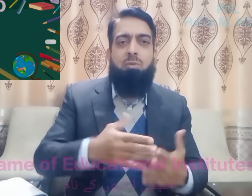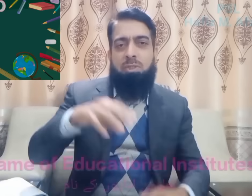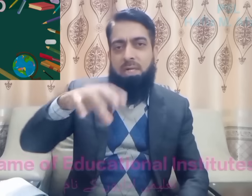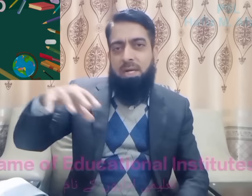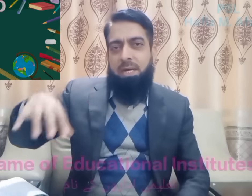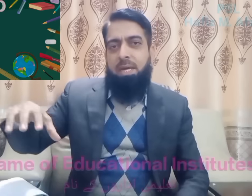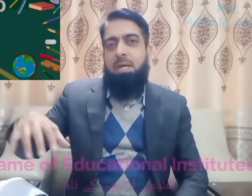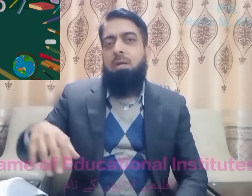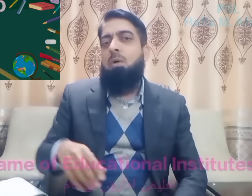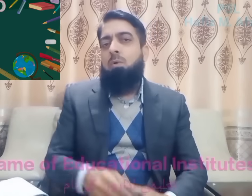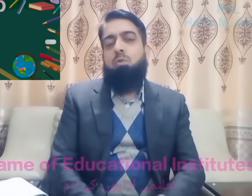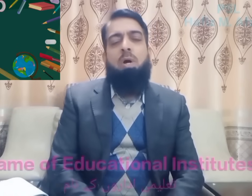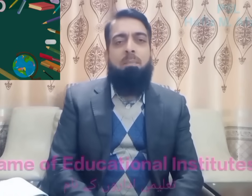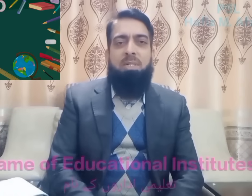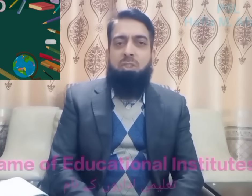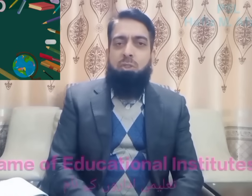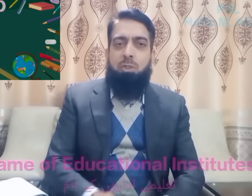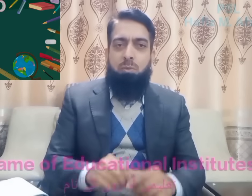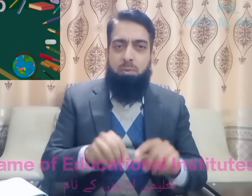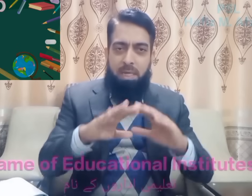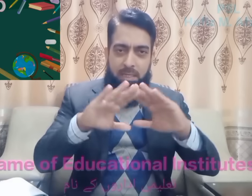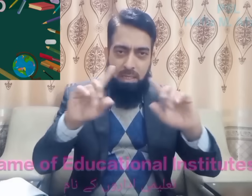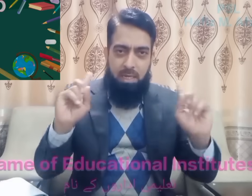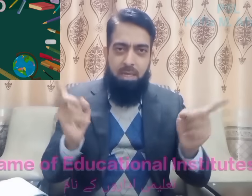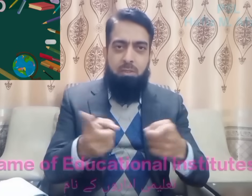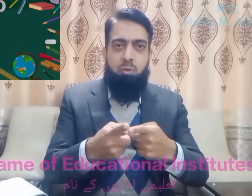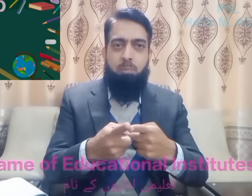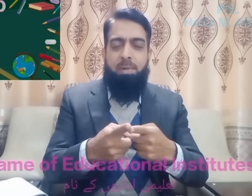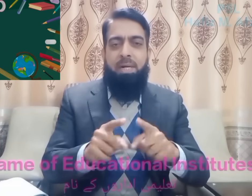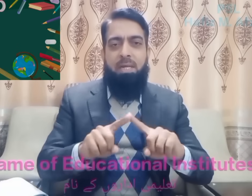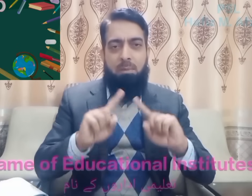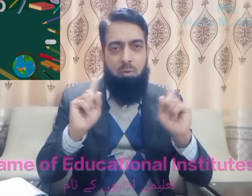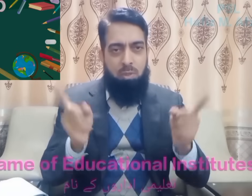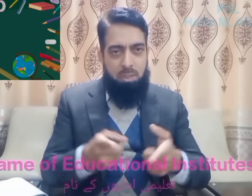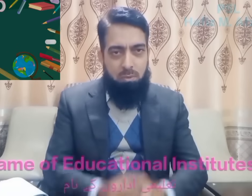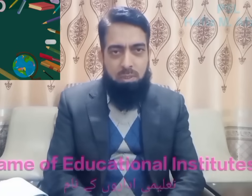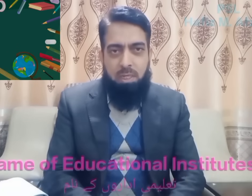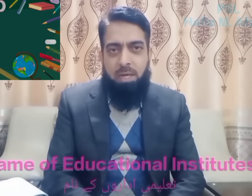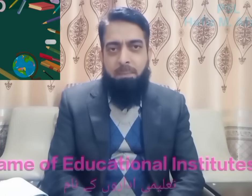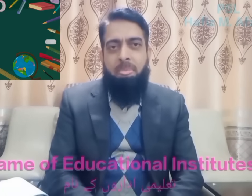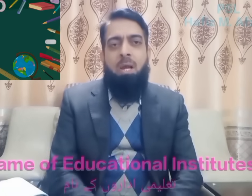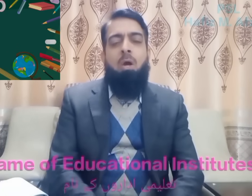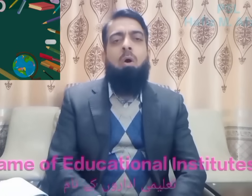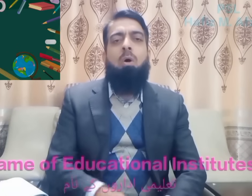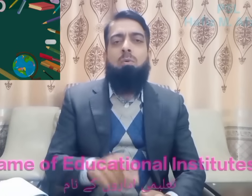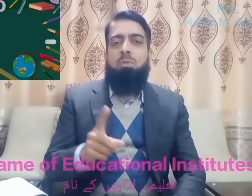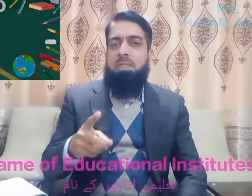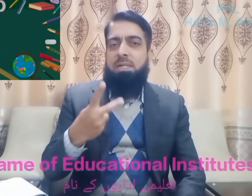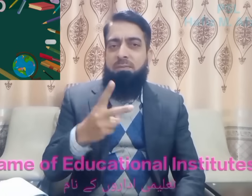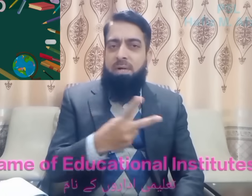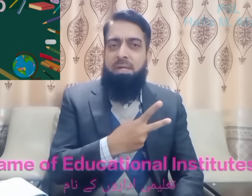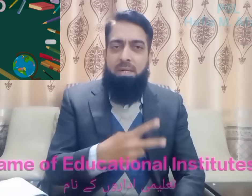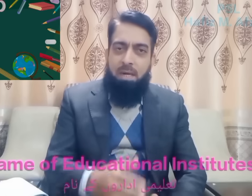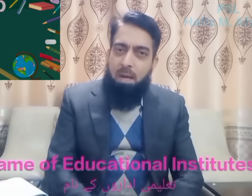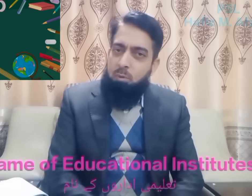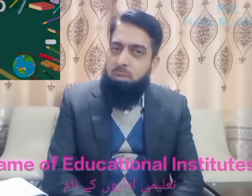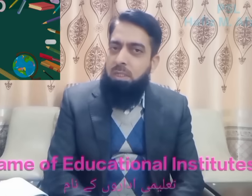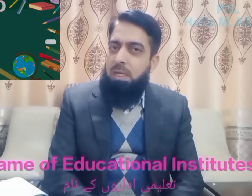जो जगह है उसको हम इंस्टीट्यूट कहते हैं, जो पढ़ने की बाउंड्री होती है और उसके डिफरेंट नाम होते